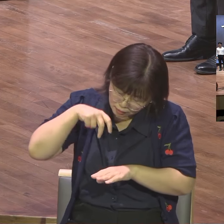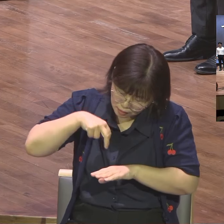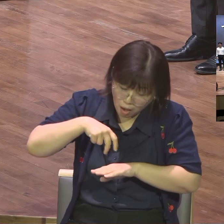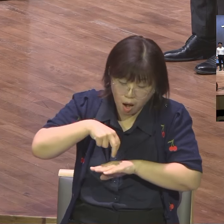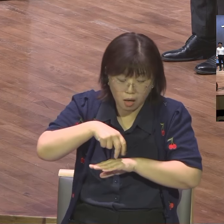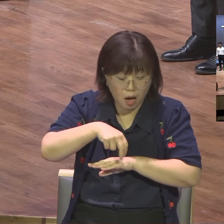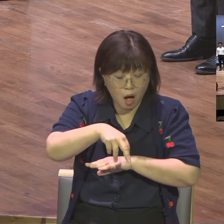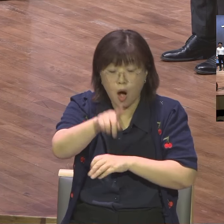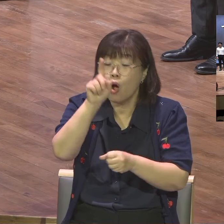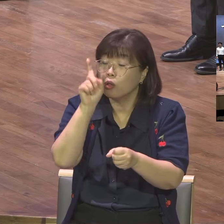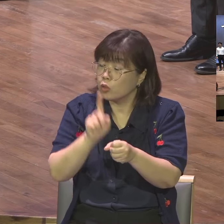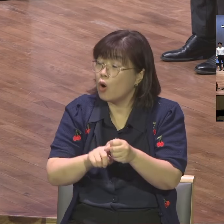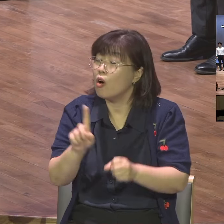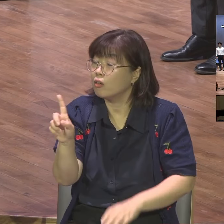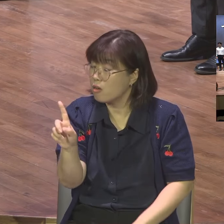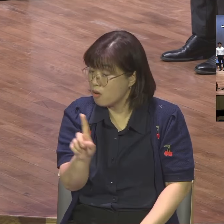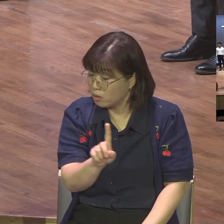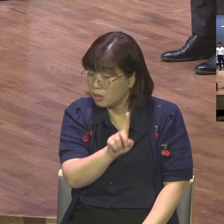무엇을 따라